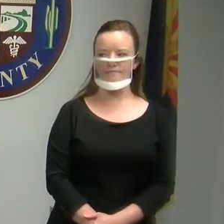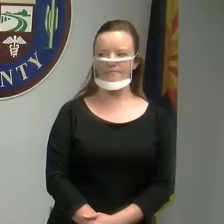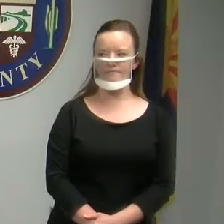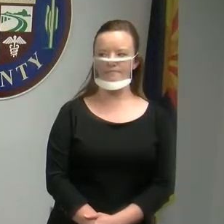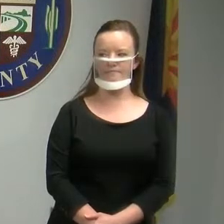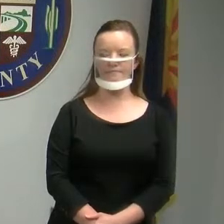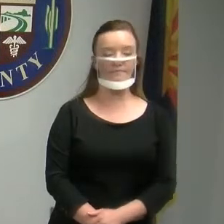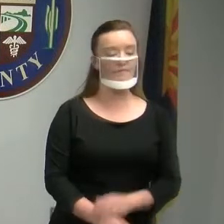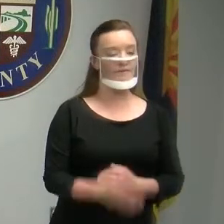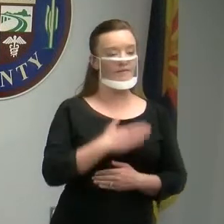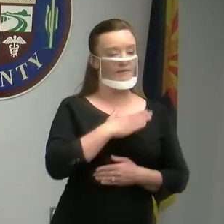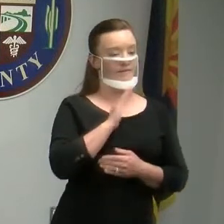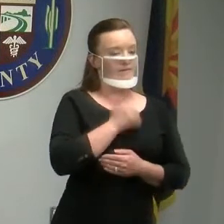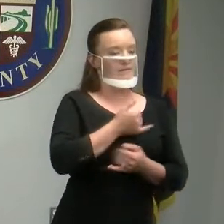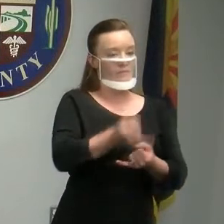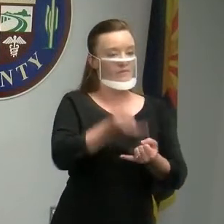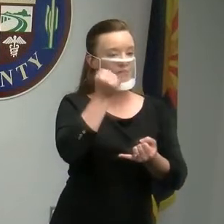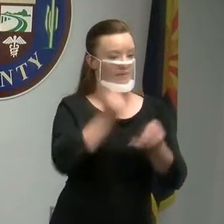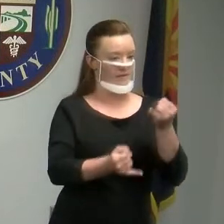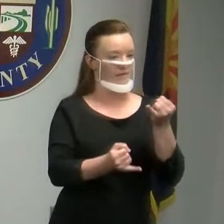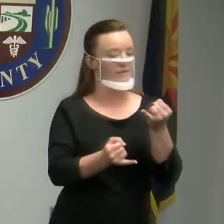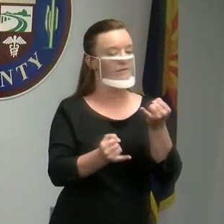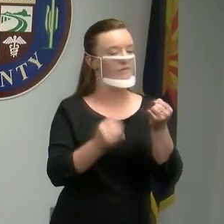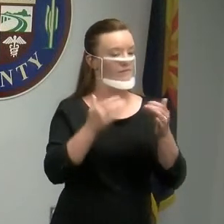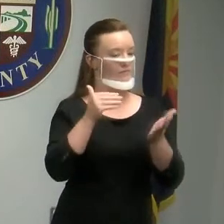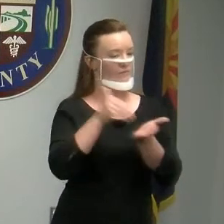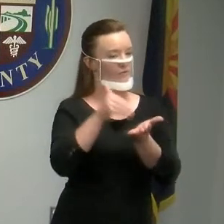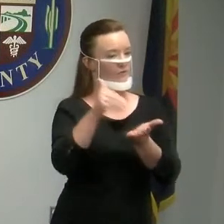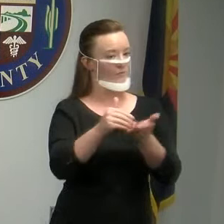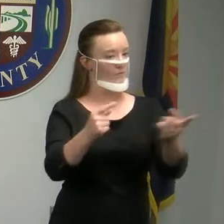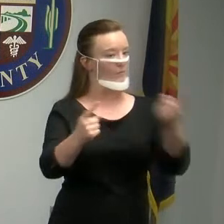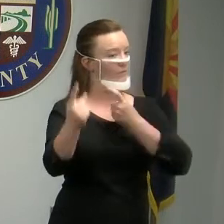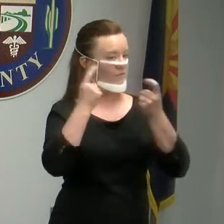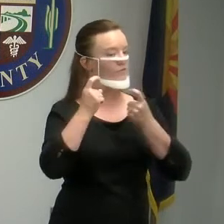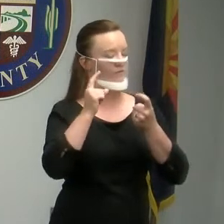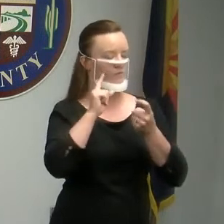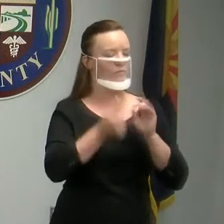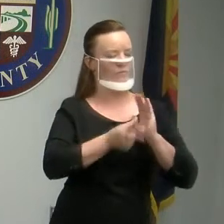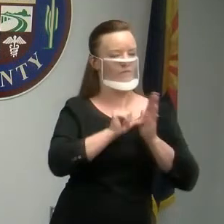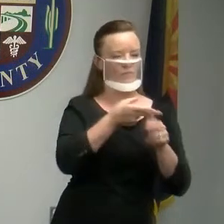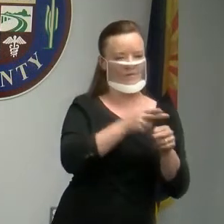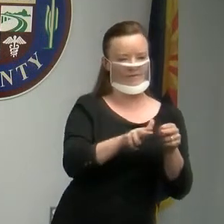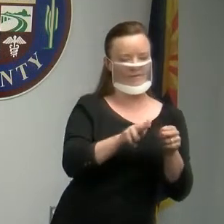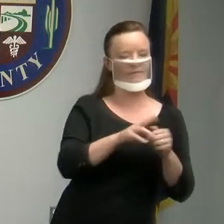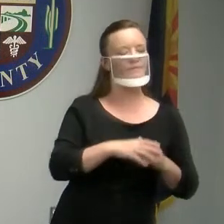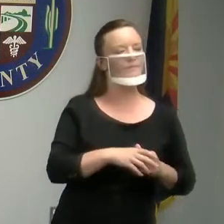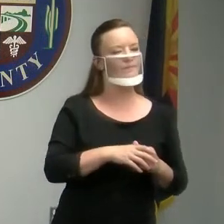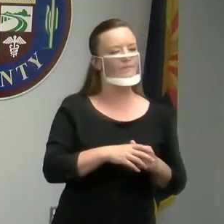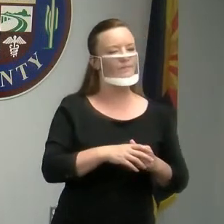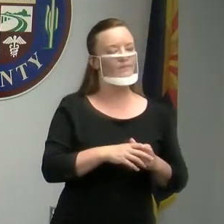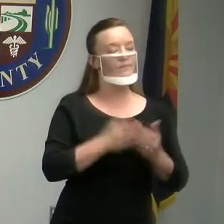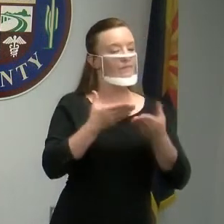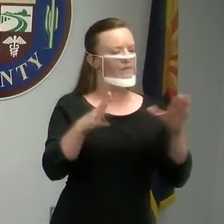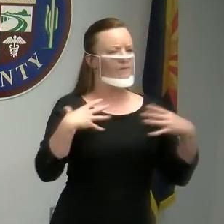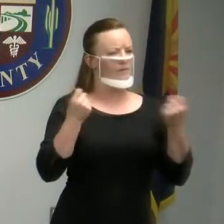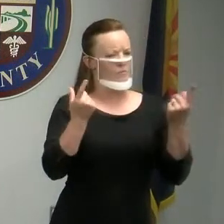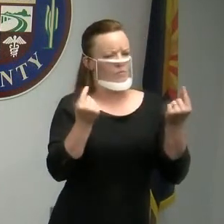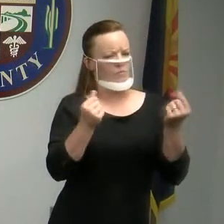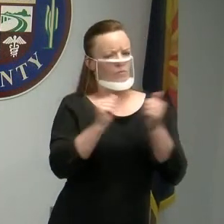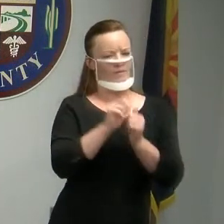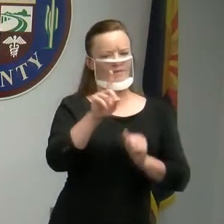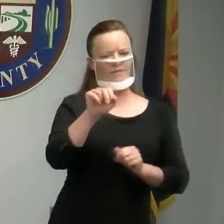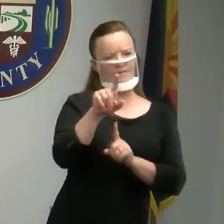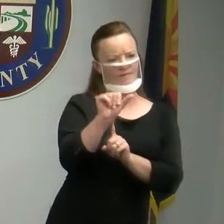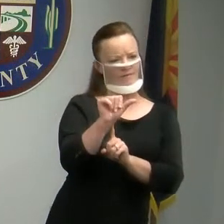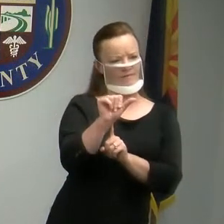Okay, last question that we want to go through real quickly. What does public health do with the data? What is the role of public health once they've